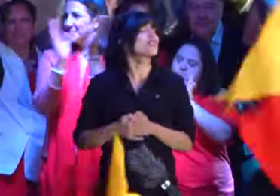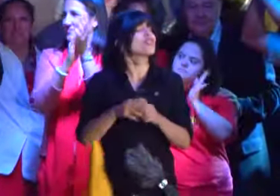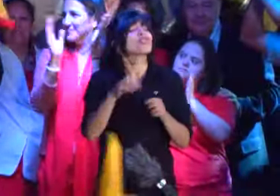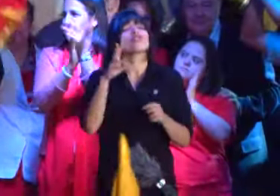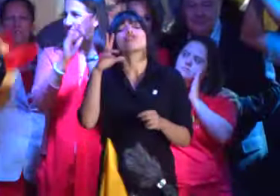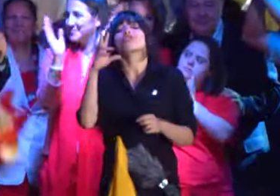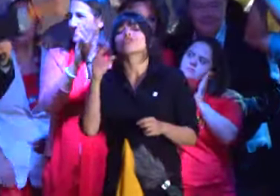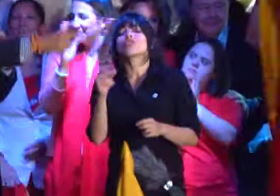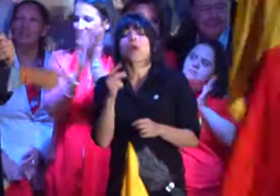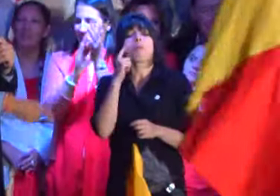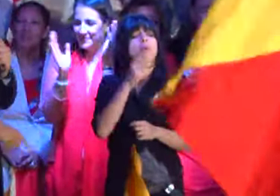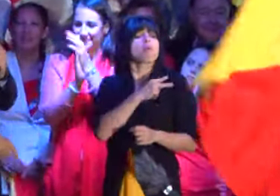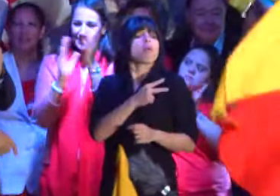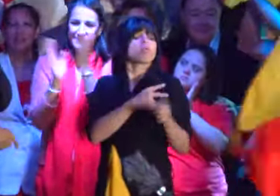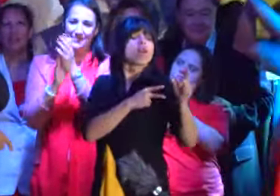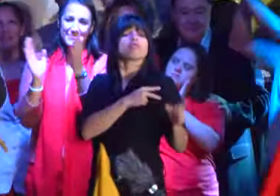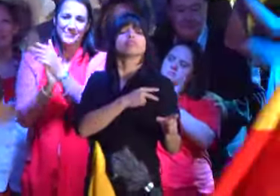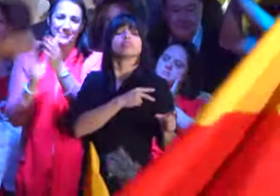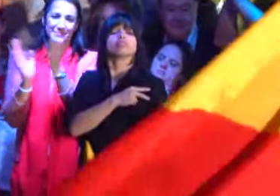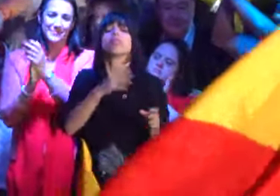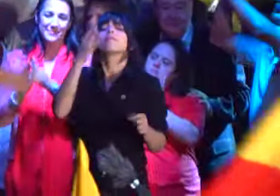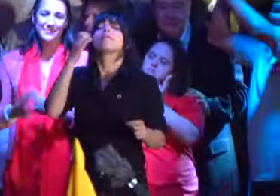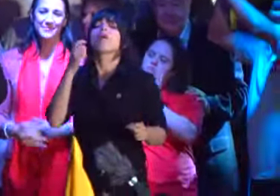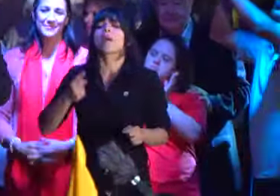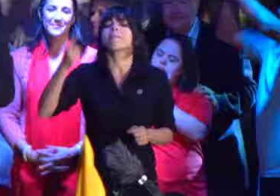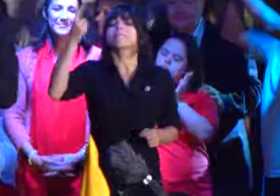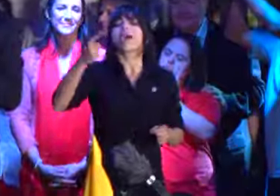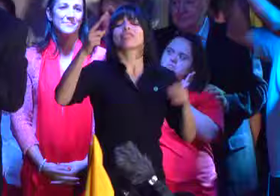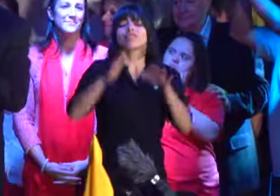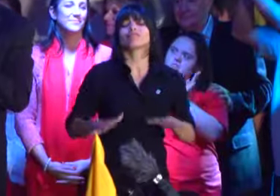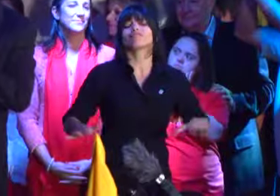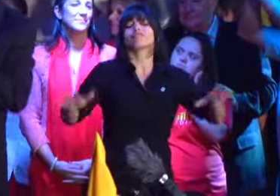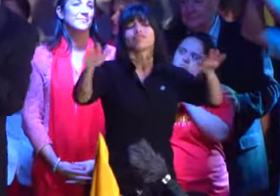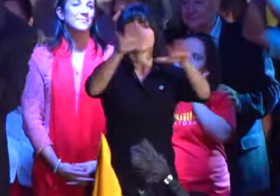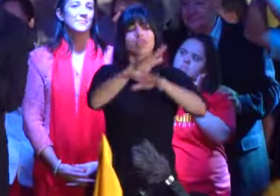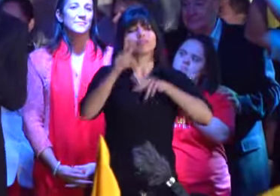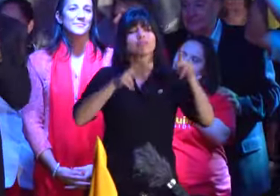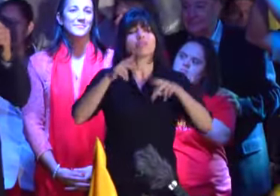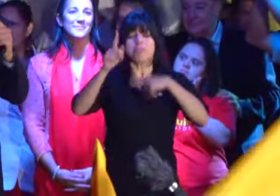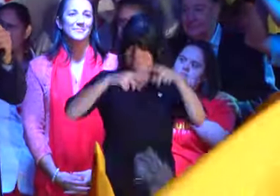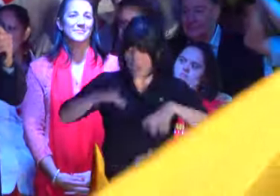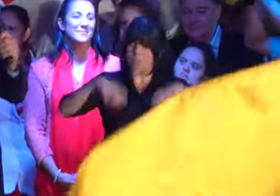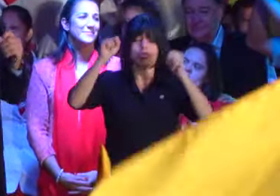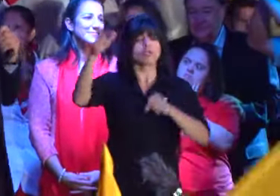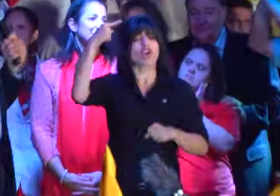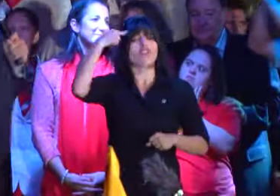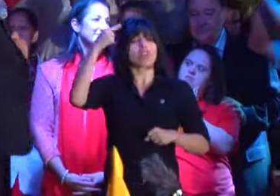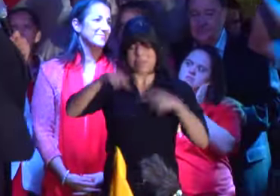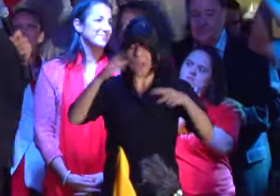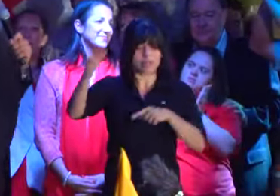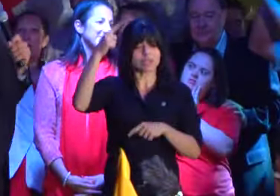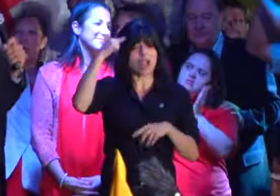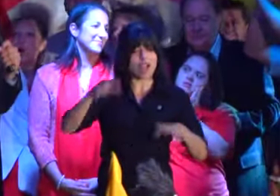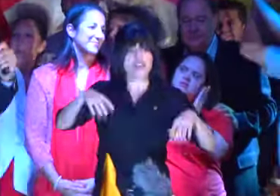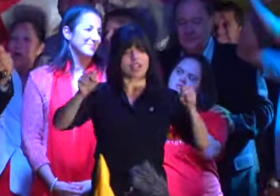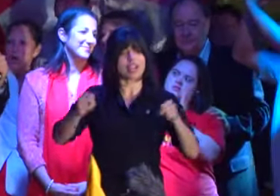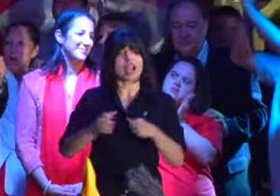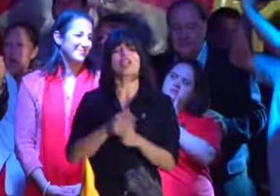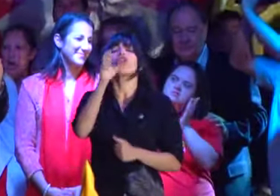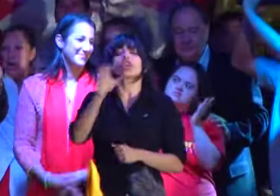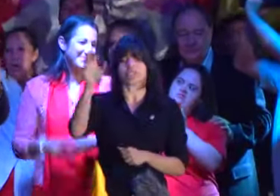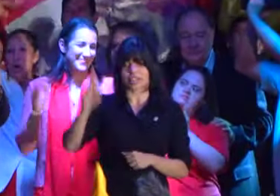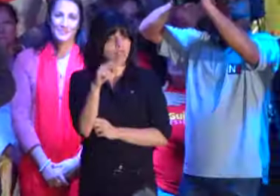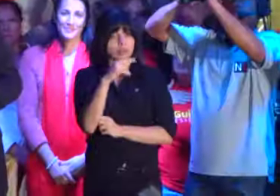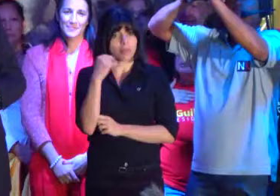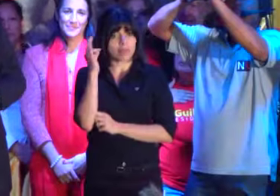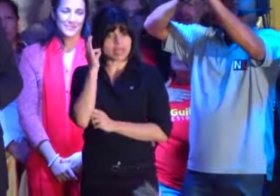Por voluntad de alguien, sino por el mandato de todas y todos, gobernaremos, gobernaremos Costa